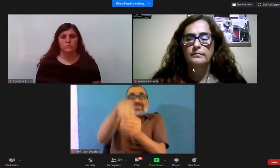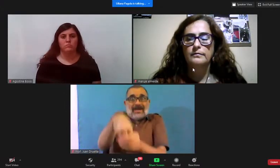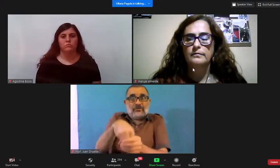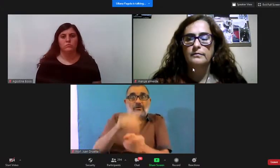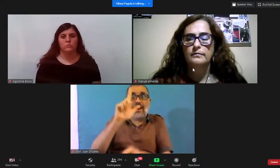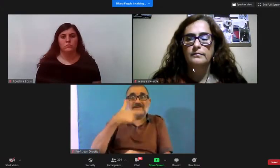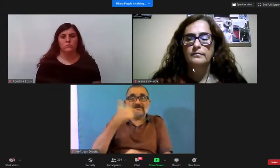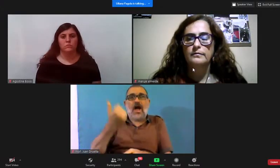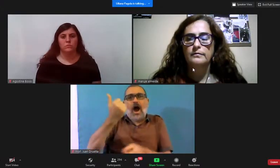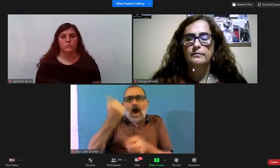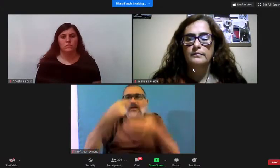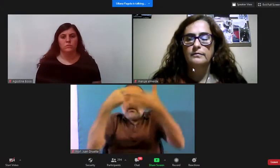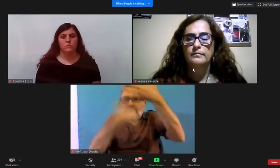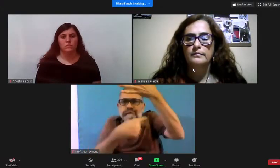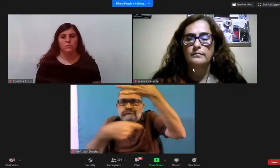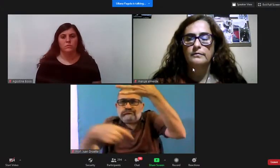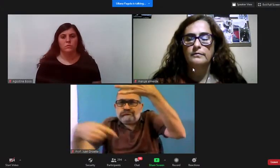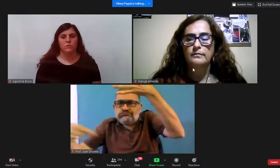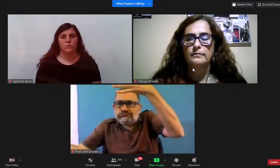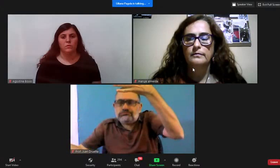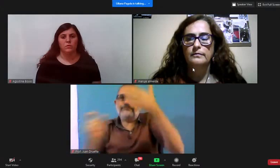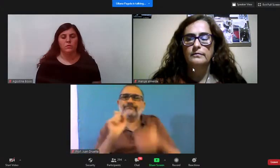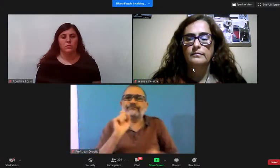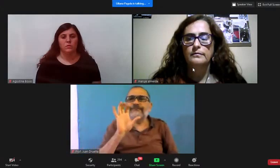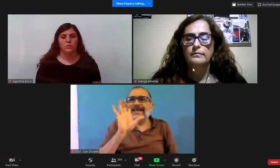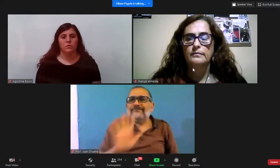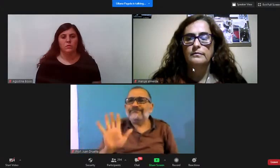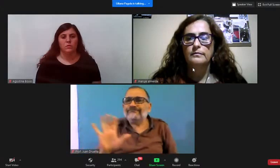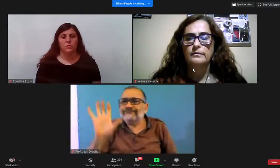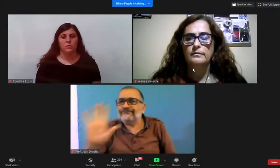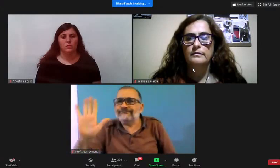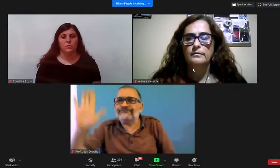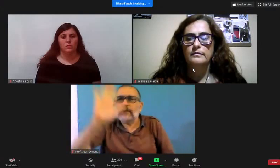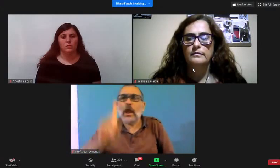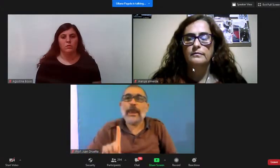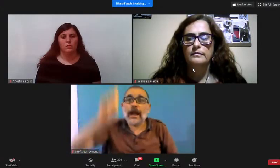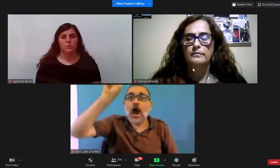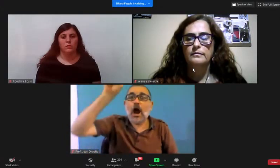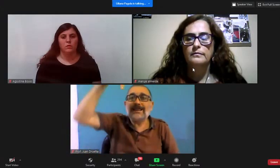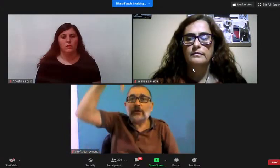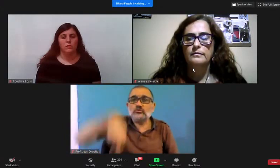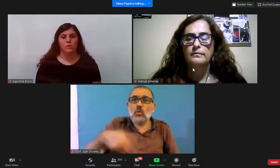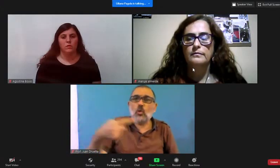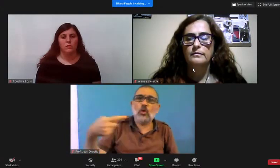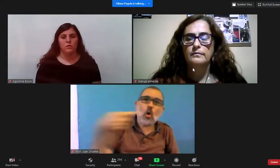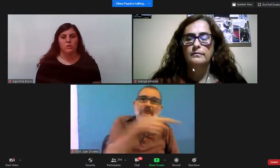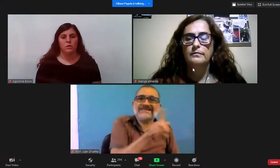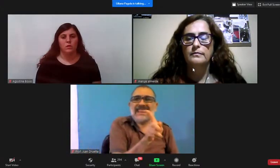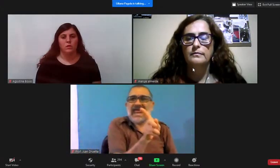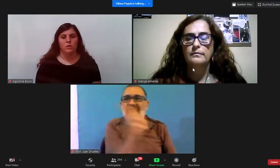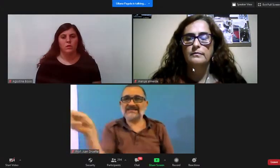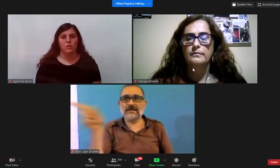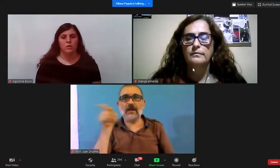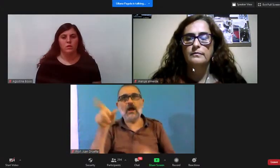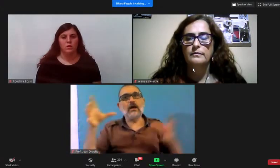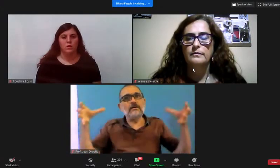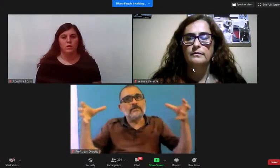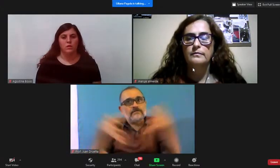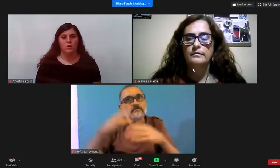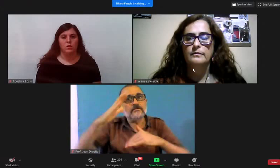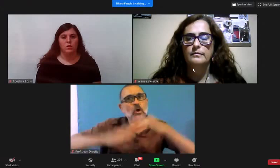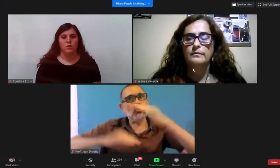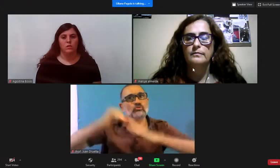conocernos, de encontrarnos dentro, digamos, compartiendo nuestra propia lengua, poder ir viendo